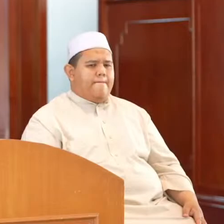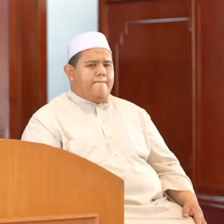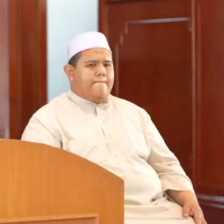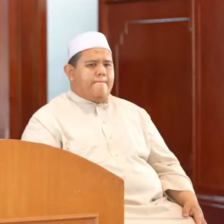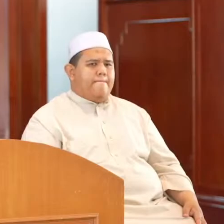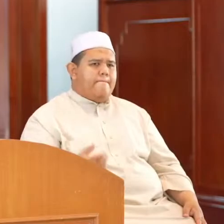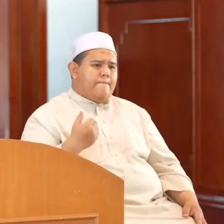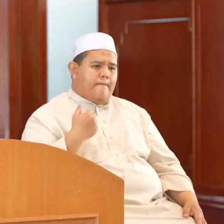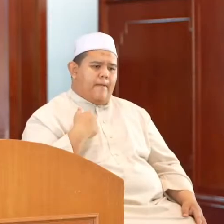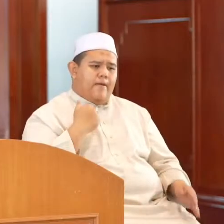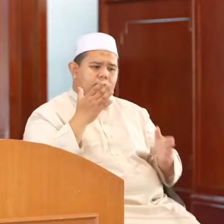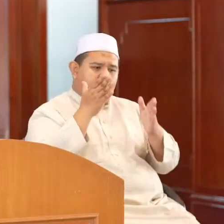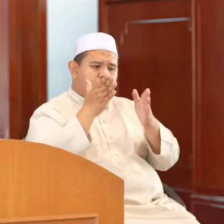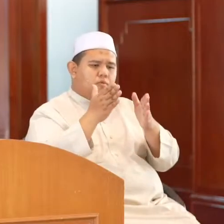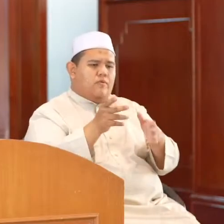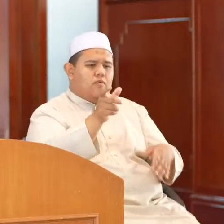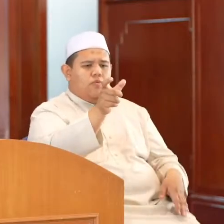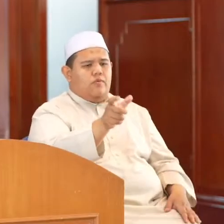Ada orang